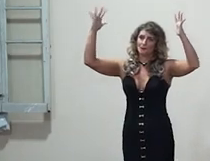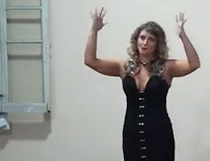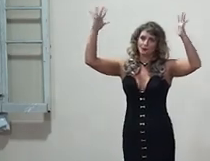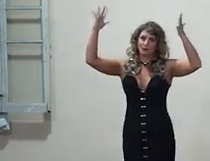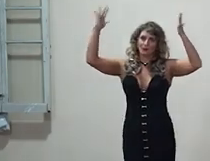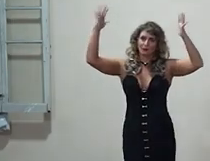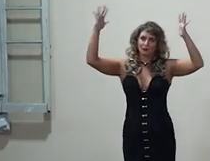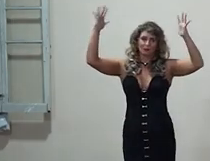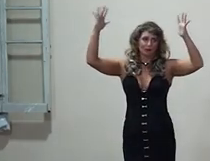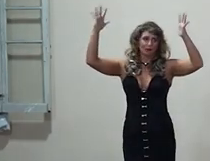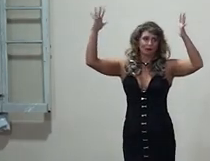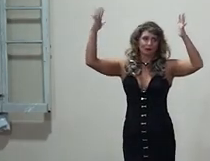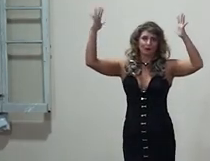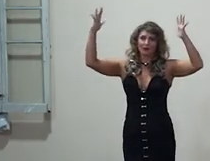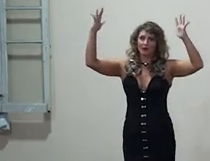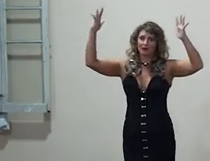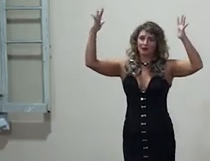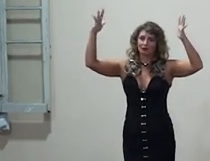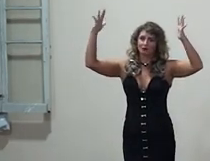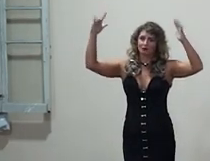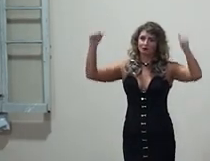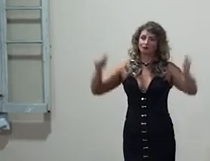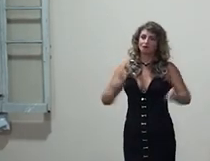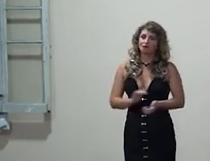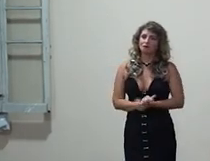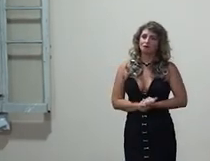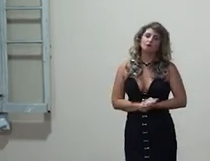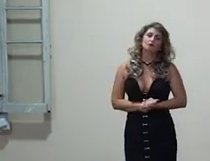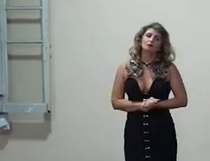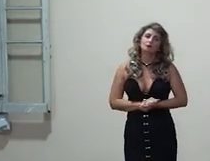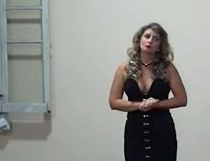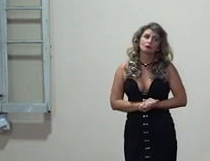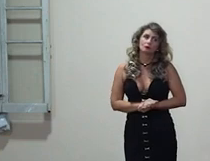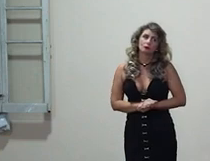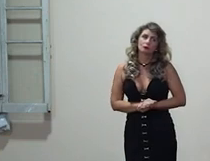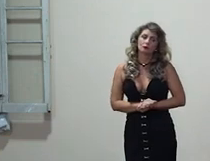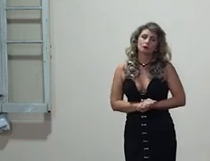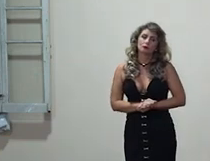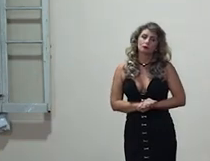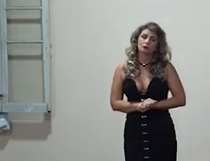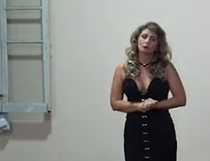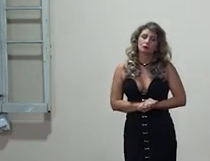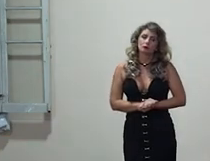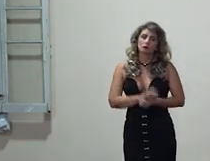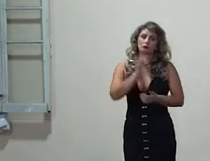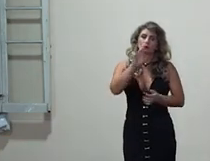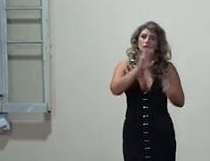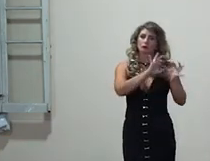Só para continuar de lá,